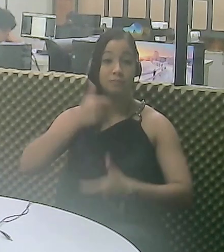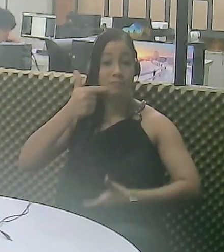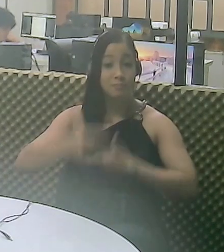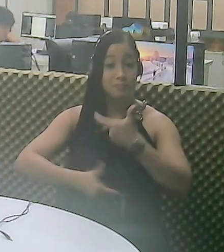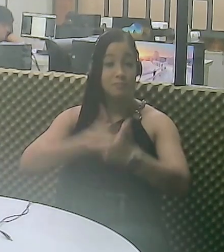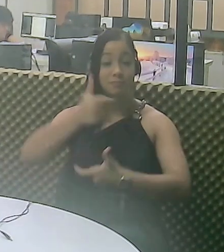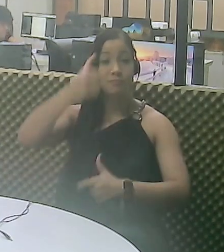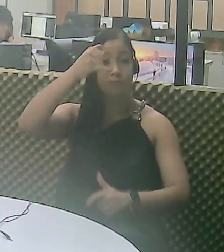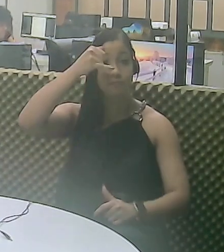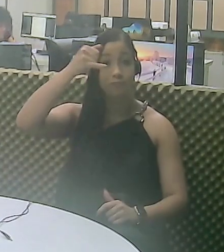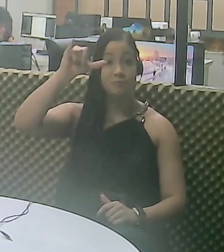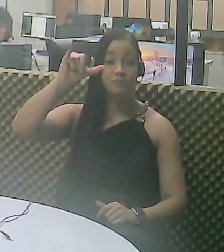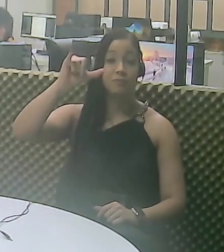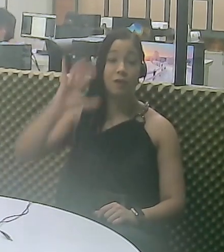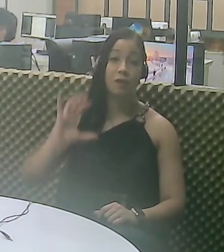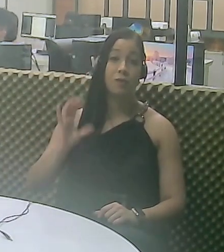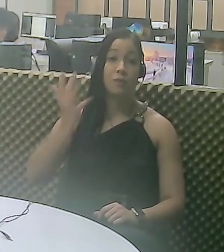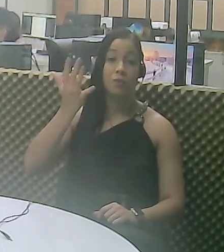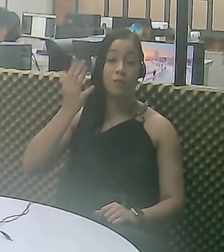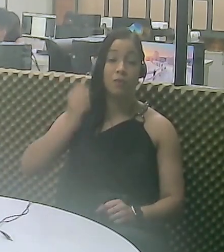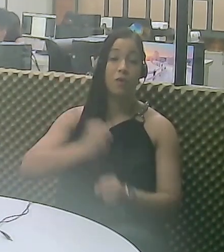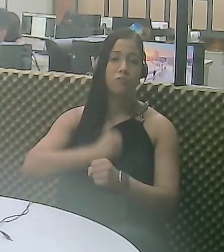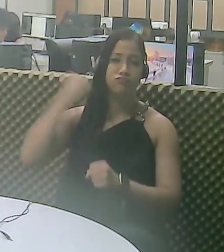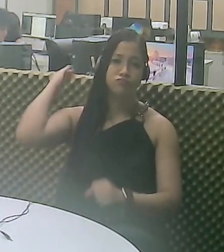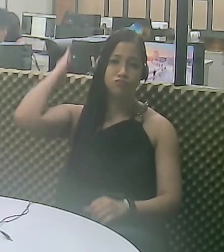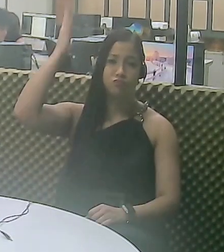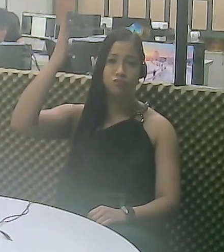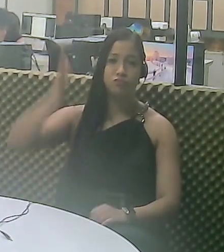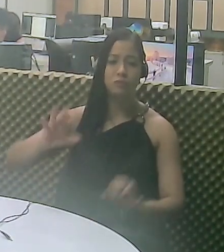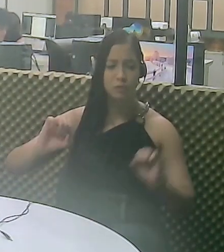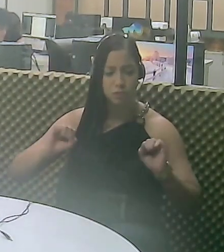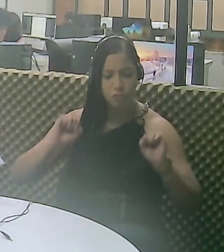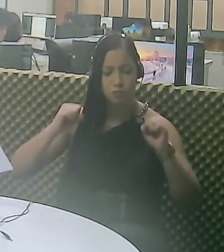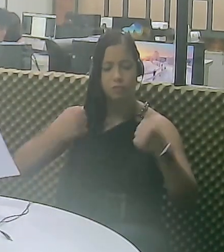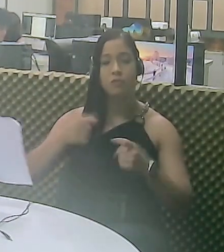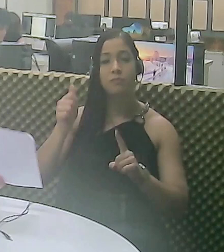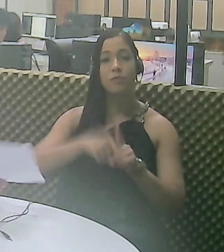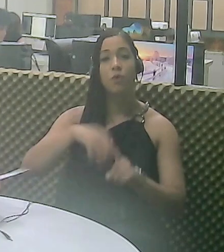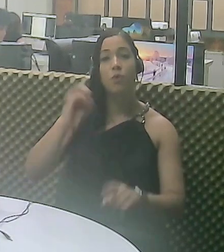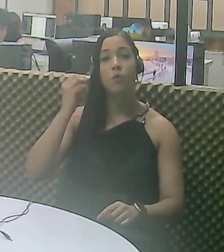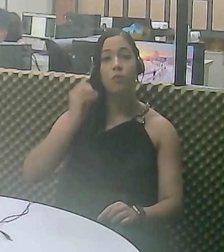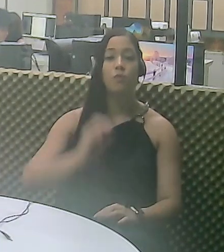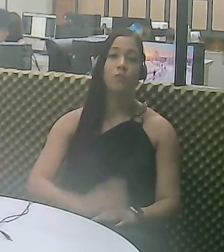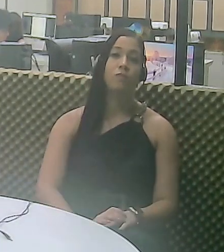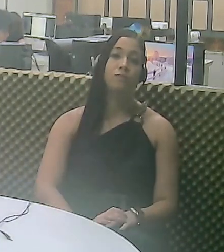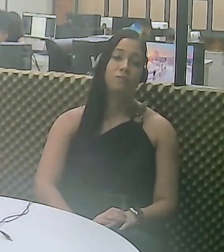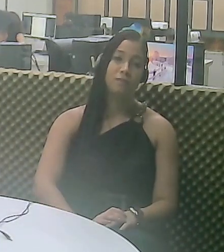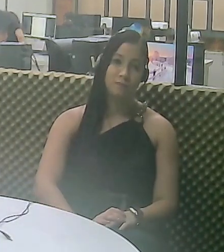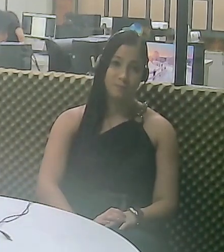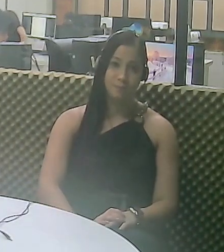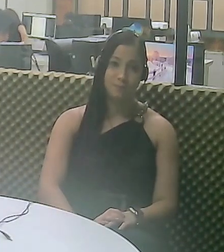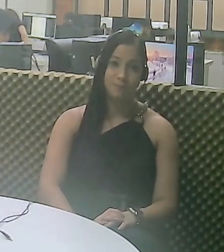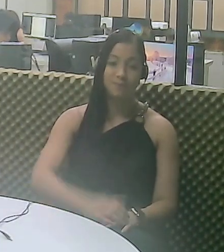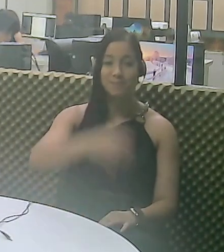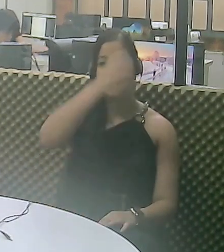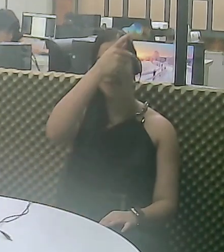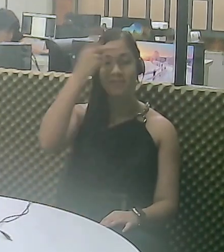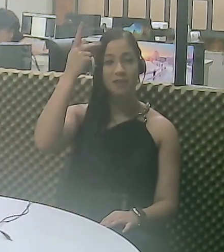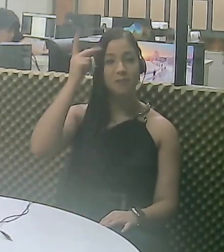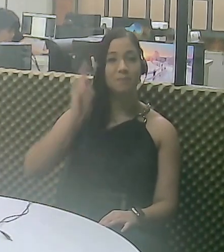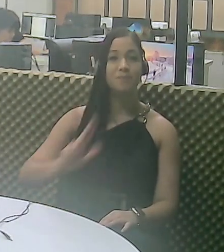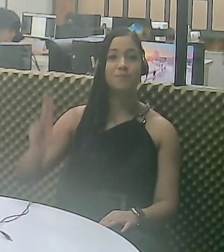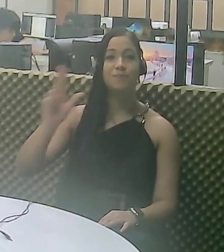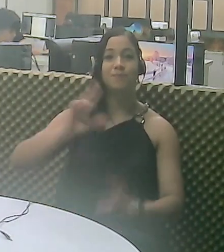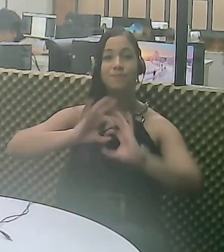trabalho de prevenção ocorre durante todo o ano e é intensificado em outubro. A Prefeitura de